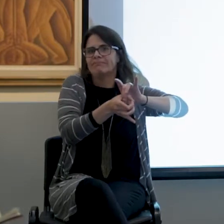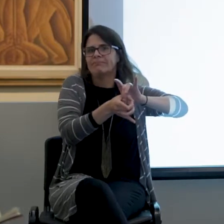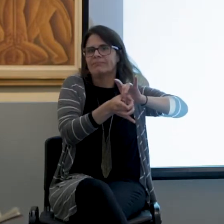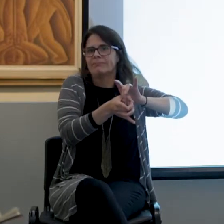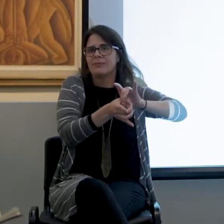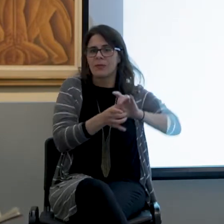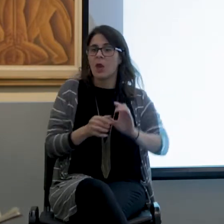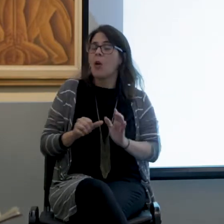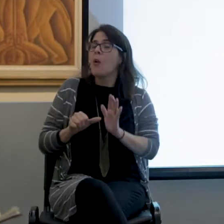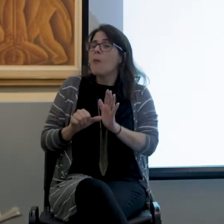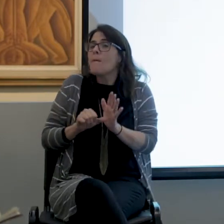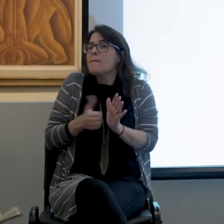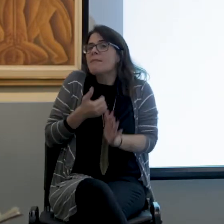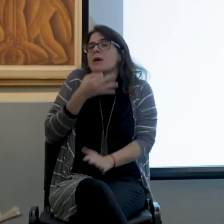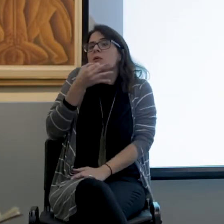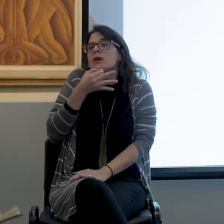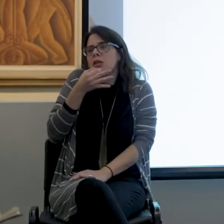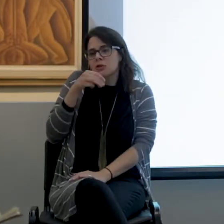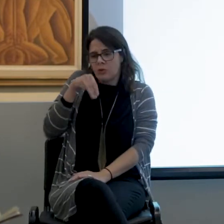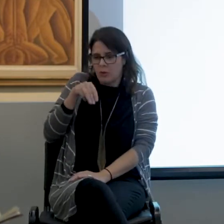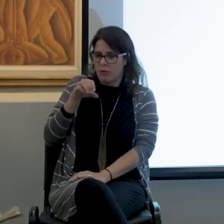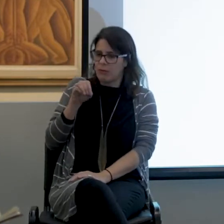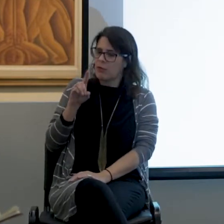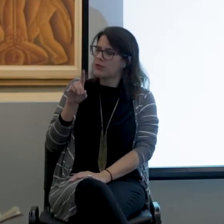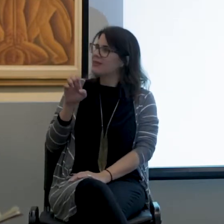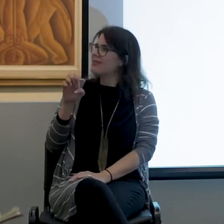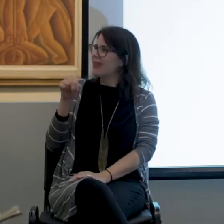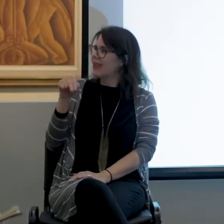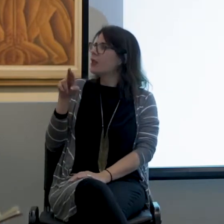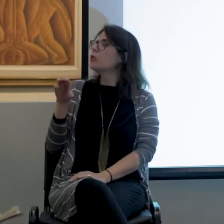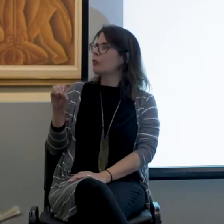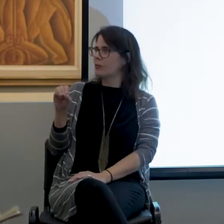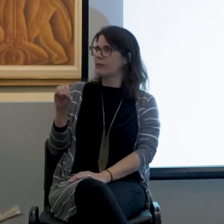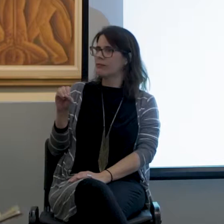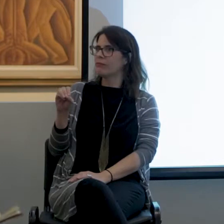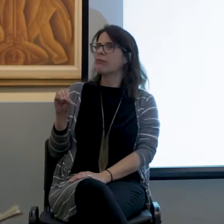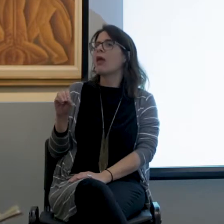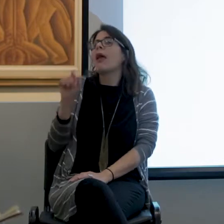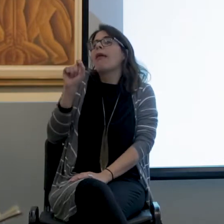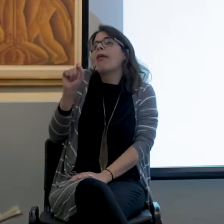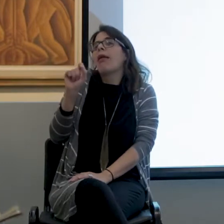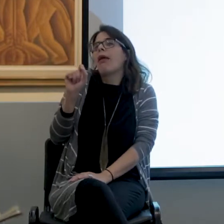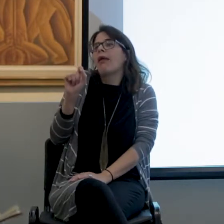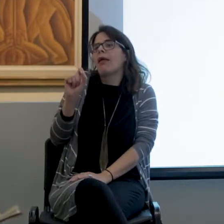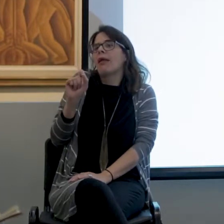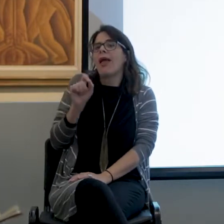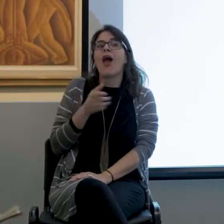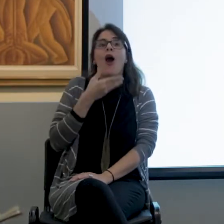passado, foi, não à toa, também o primeiro grande poeta moderno, Baudelaire,